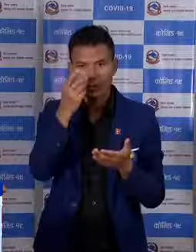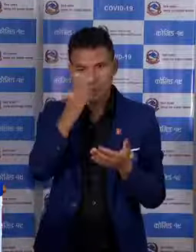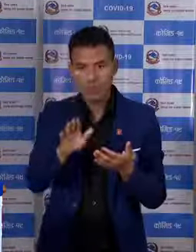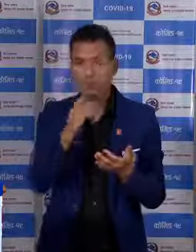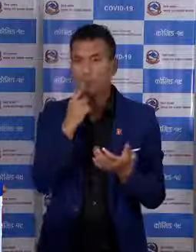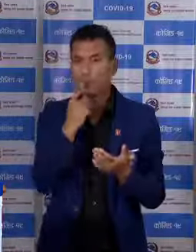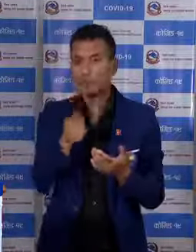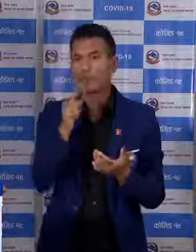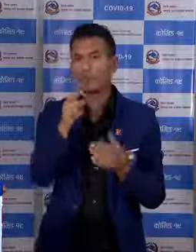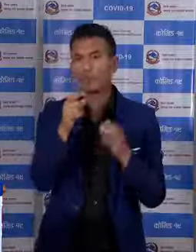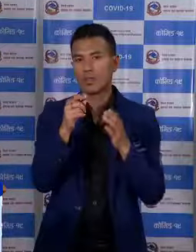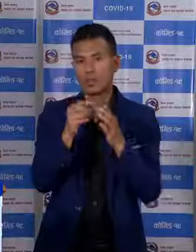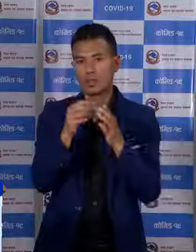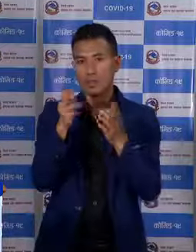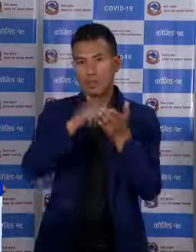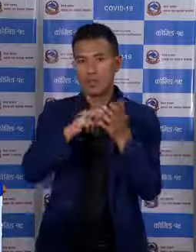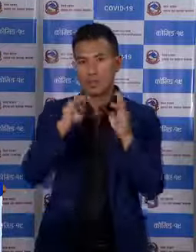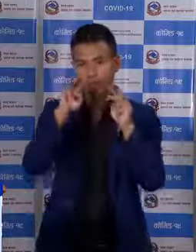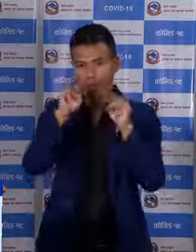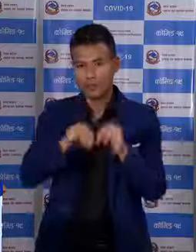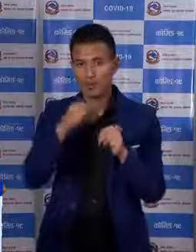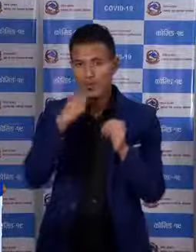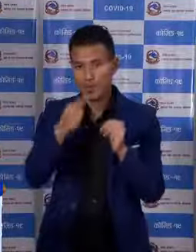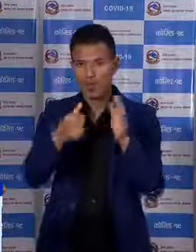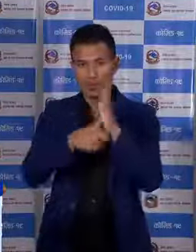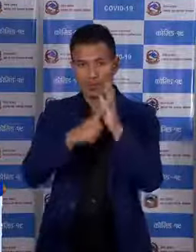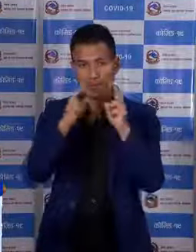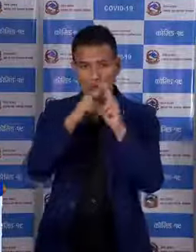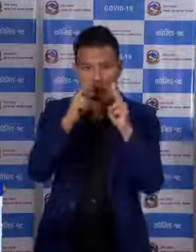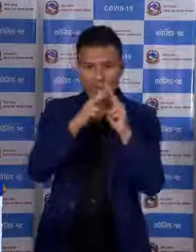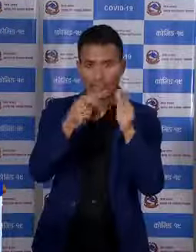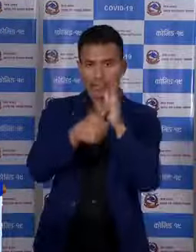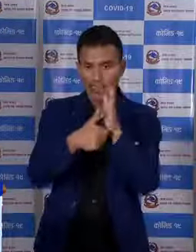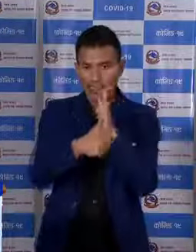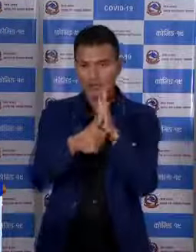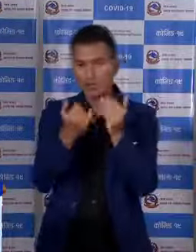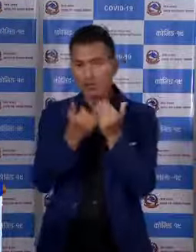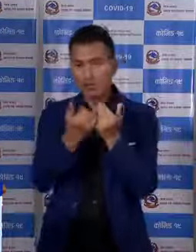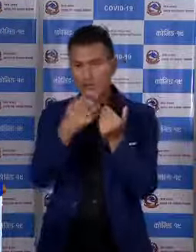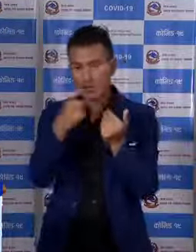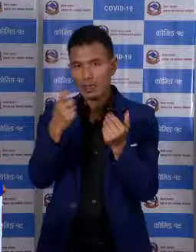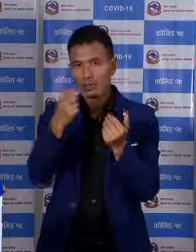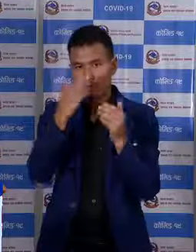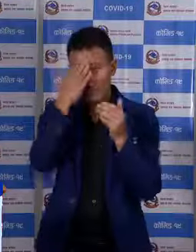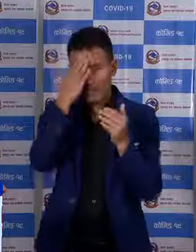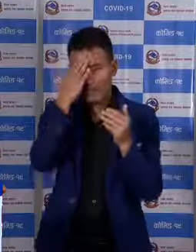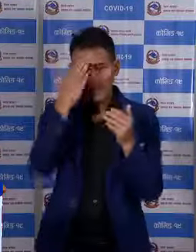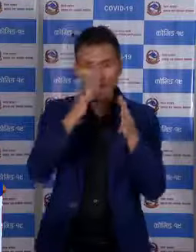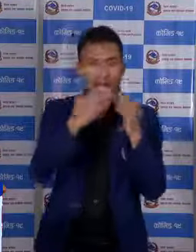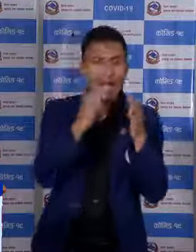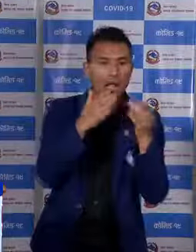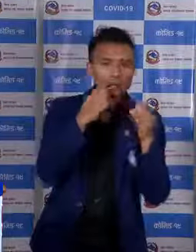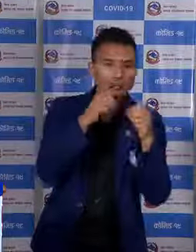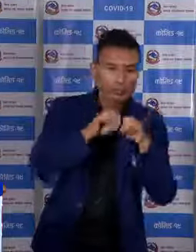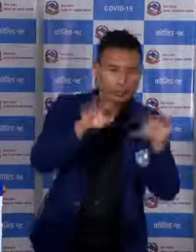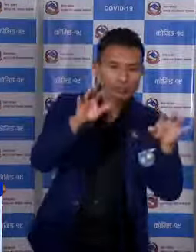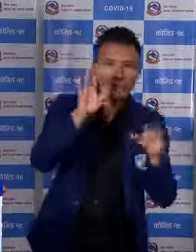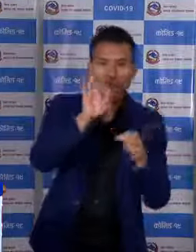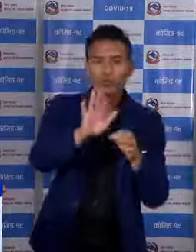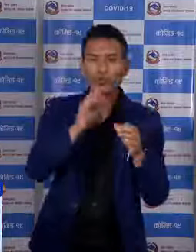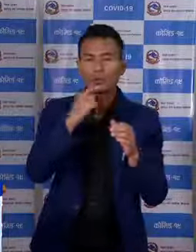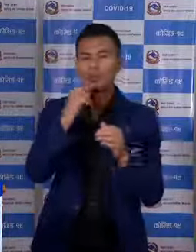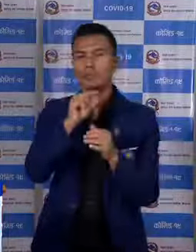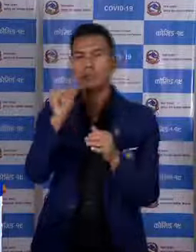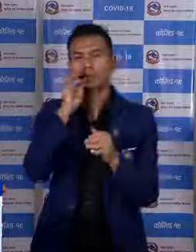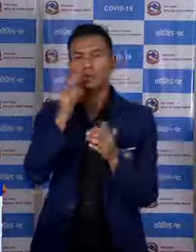वने। तियो बंदा बेशी महत्तों, यहार उको संक्रमान कहा, कुण-कूण लाइ फैलियेको हुन सक्से, यहार